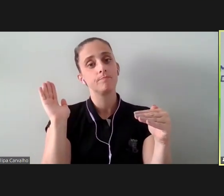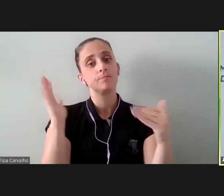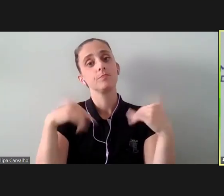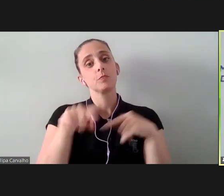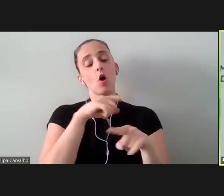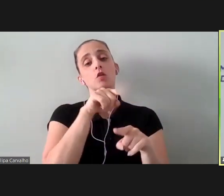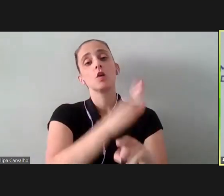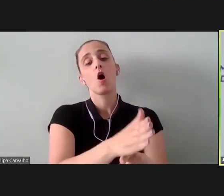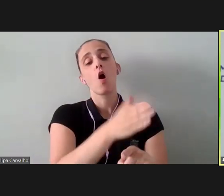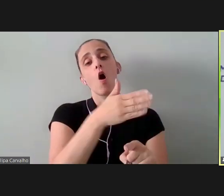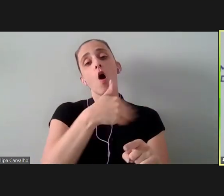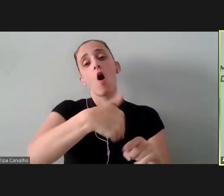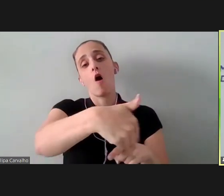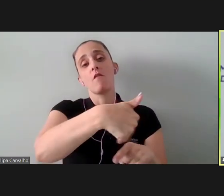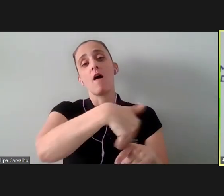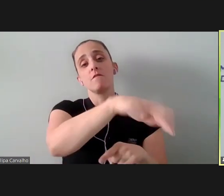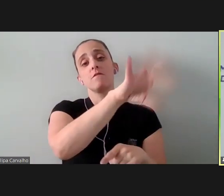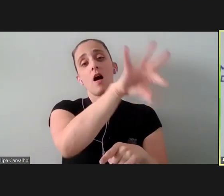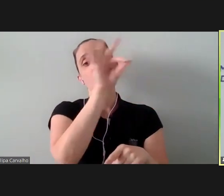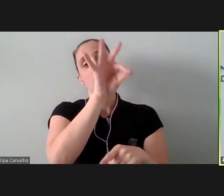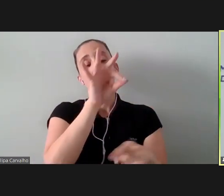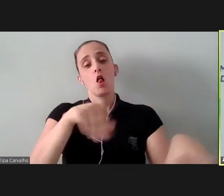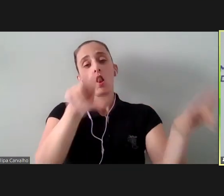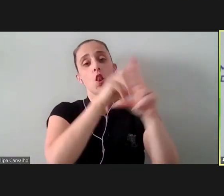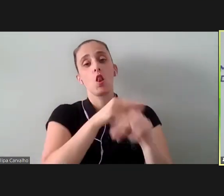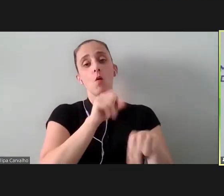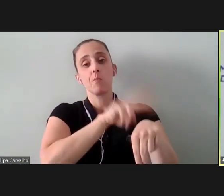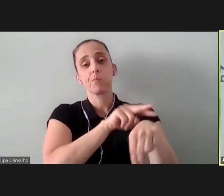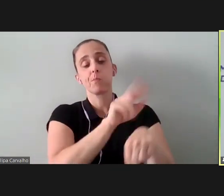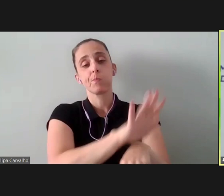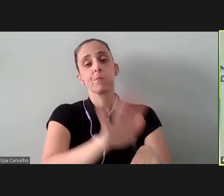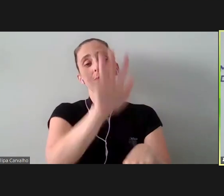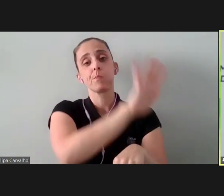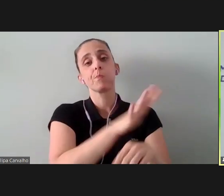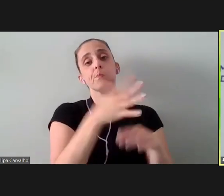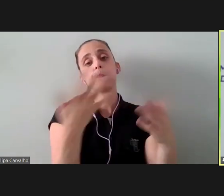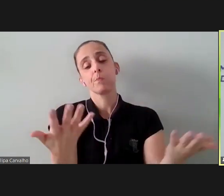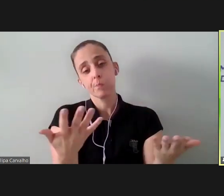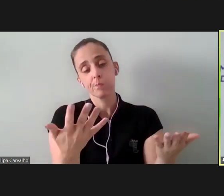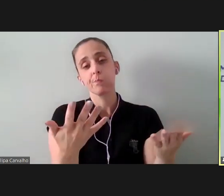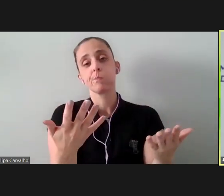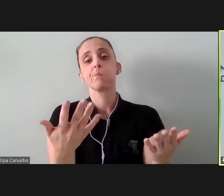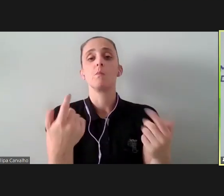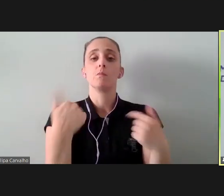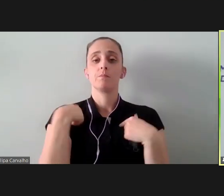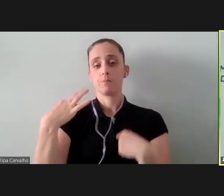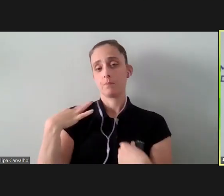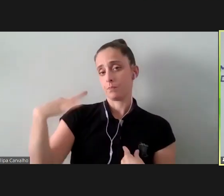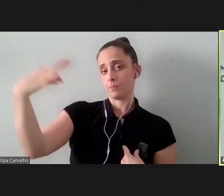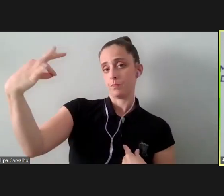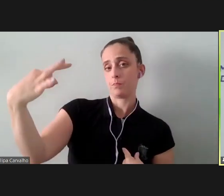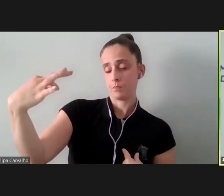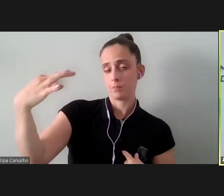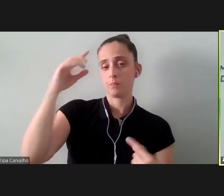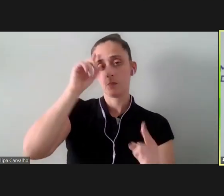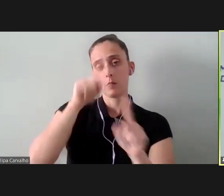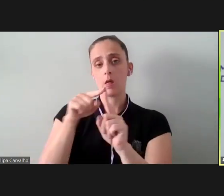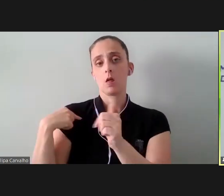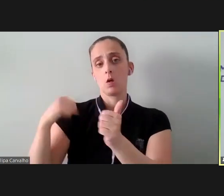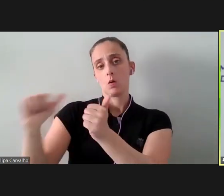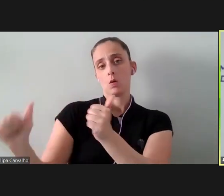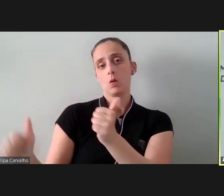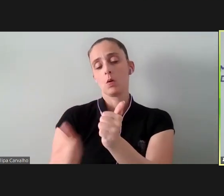de nomeação do novo Diretor Nacional, foi indigitada pela senhora Ministra na qualidade de assessora jurídica para